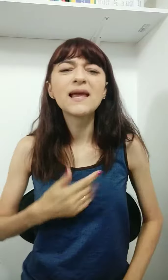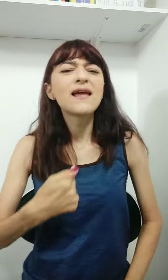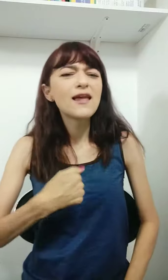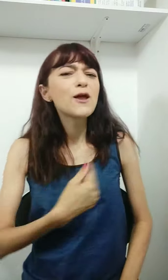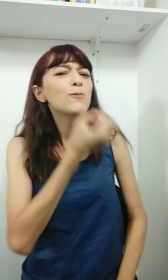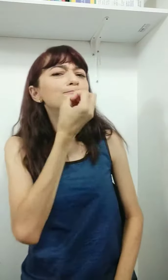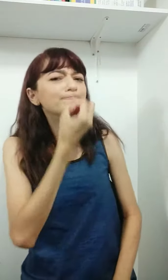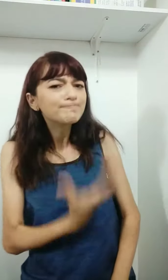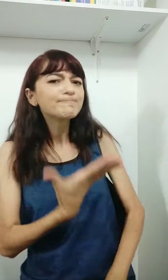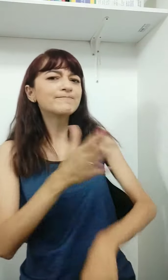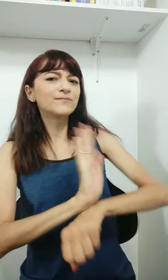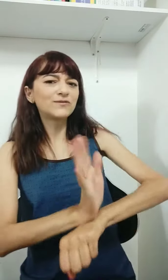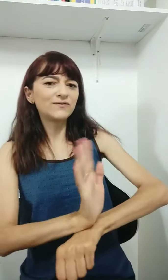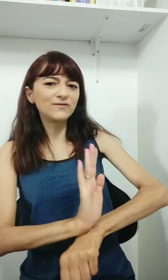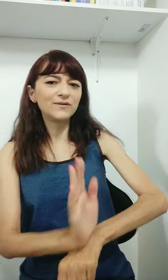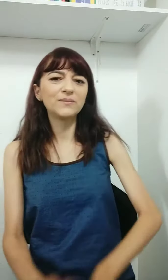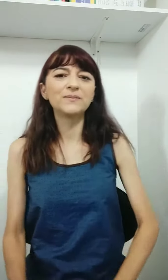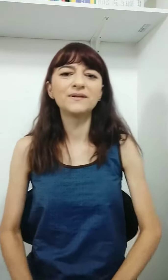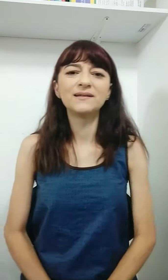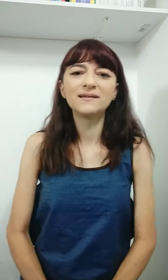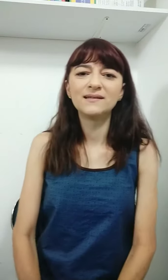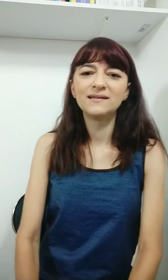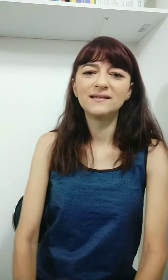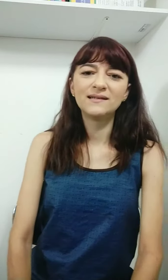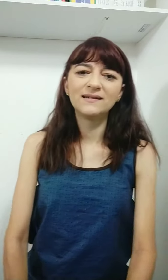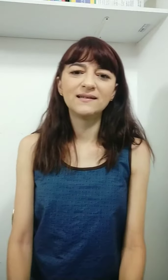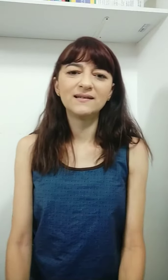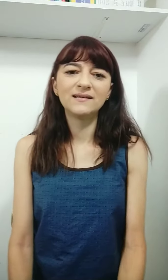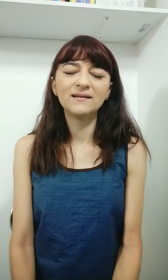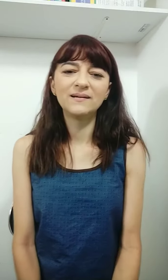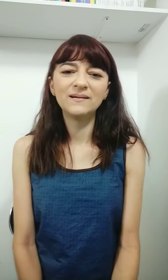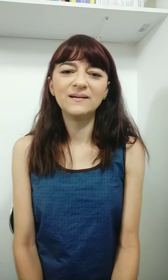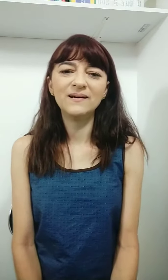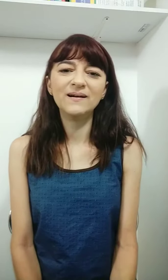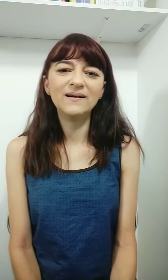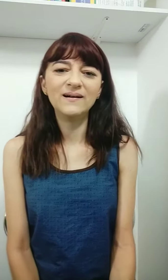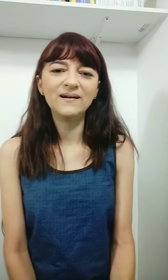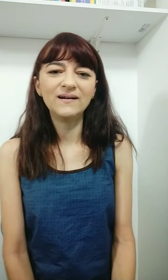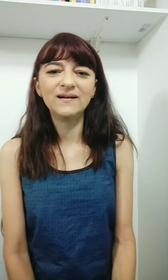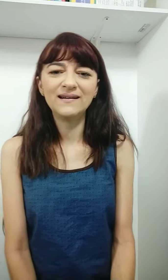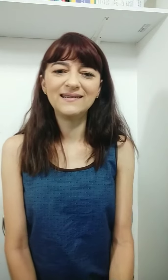para vocês o sinal, esse é o sinal de bom e de filme, mas eu não quis dizer necessariamente bom. O que será que eu quis